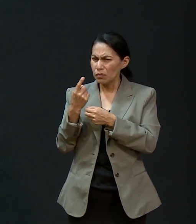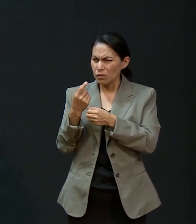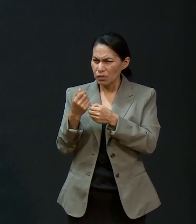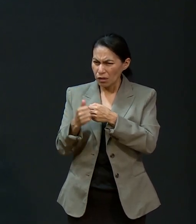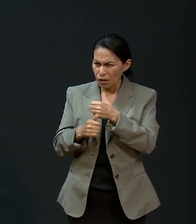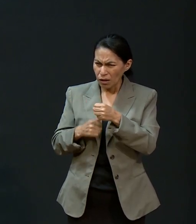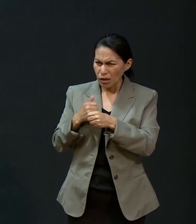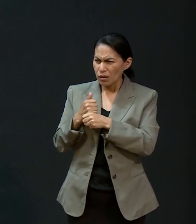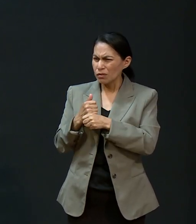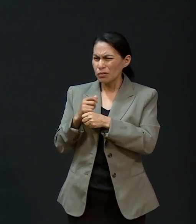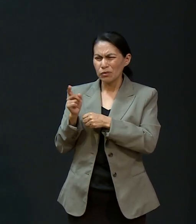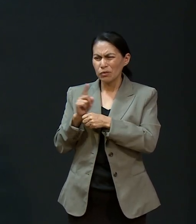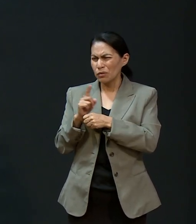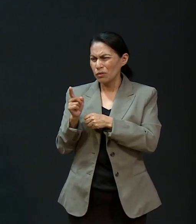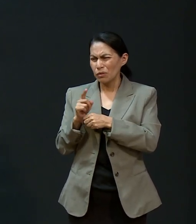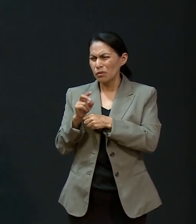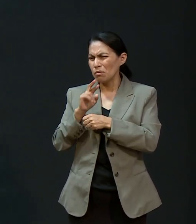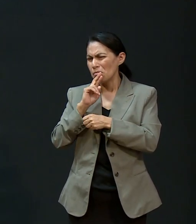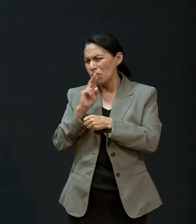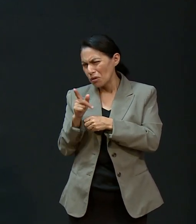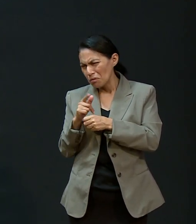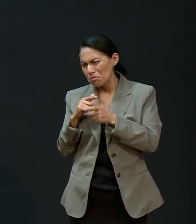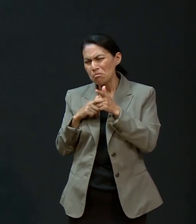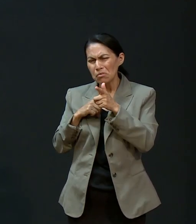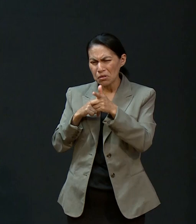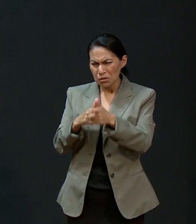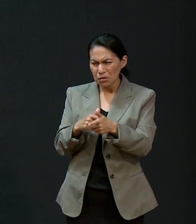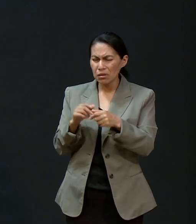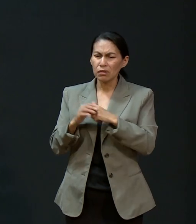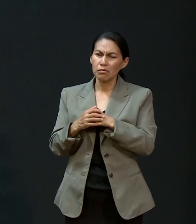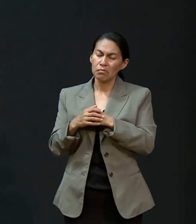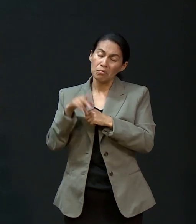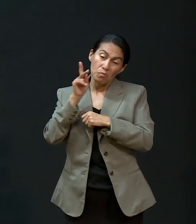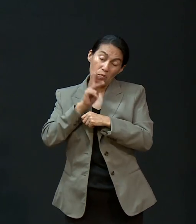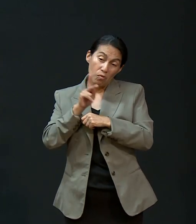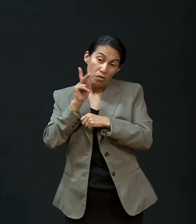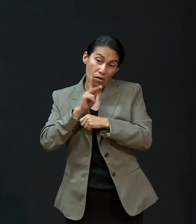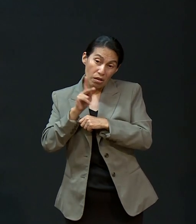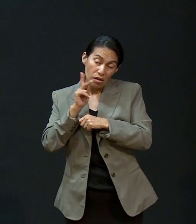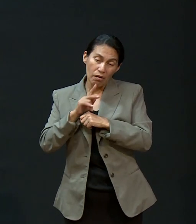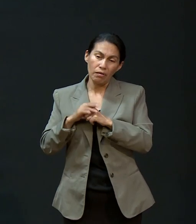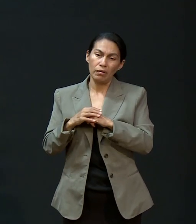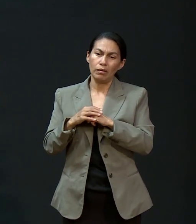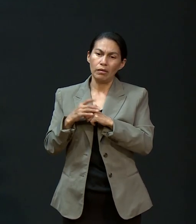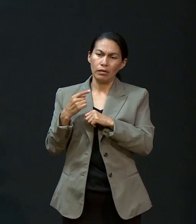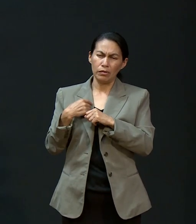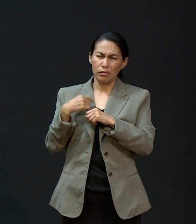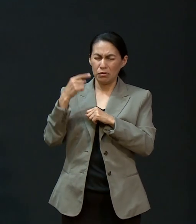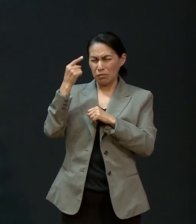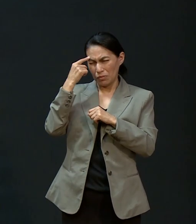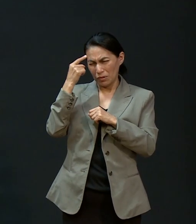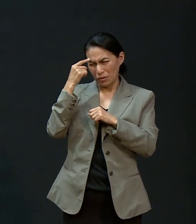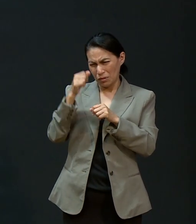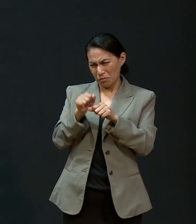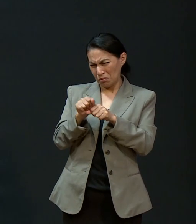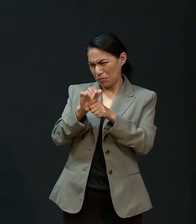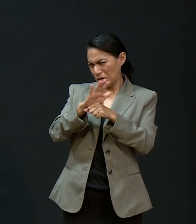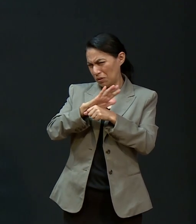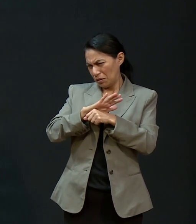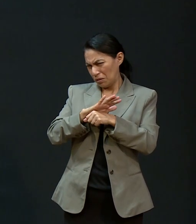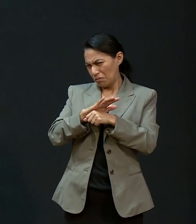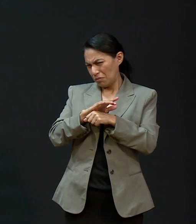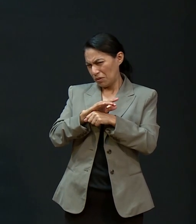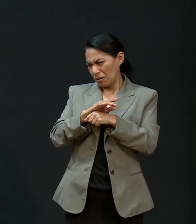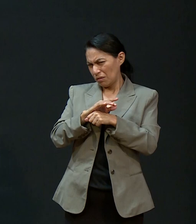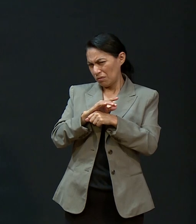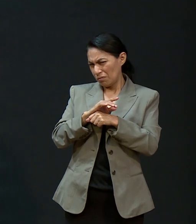estudiar este año, que no pierda el ritmo y que por vara, que no me quedaba por sentado por la pandemia, que